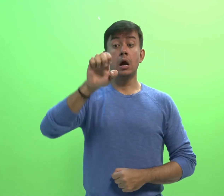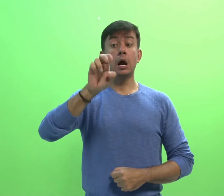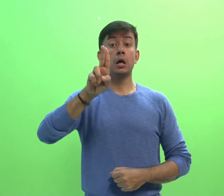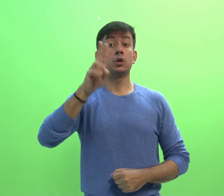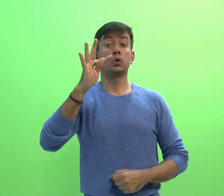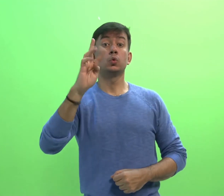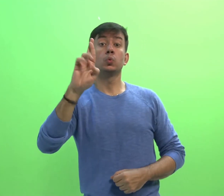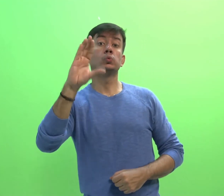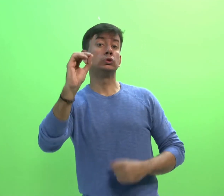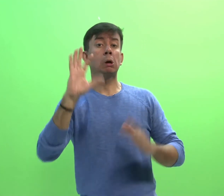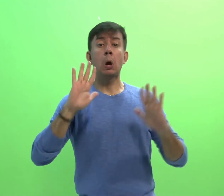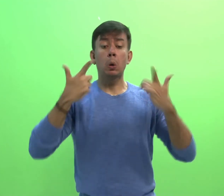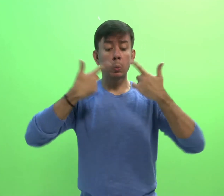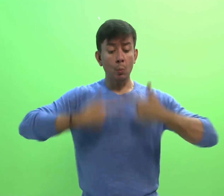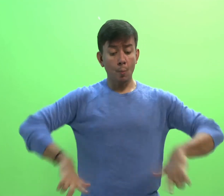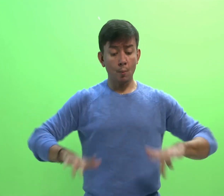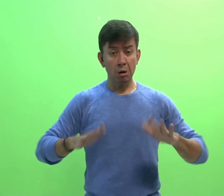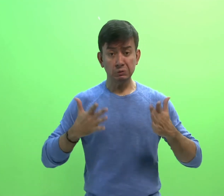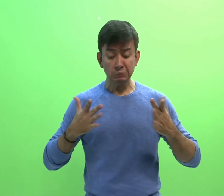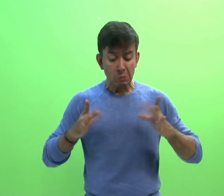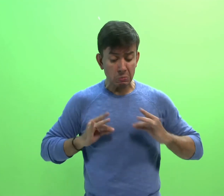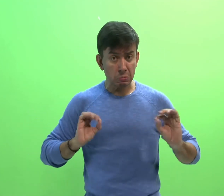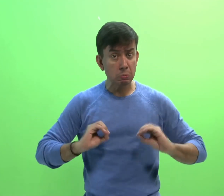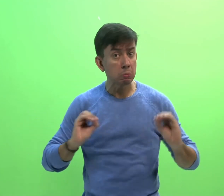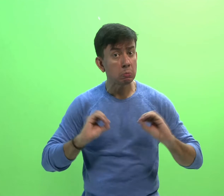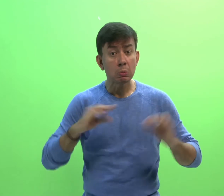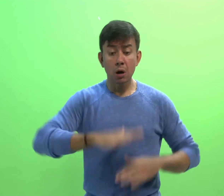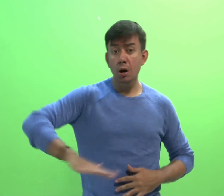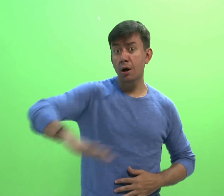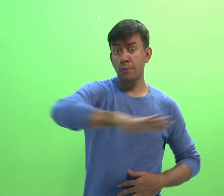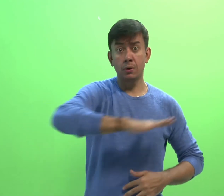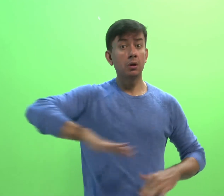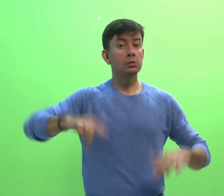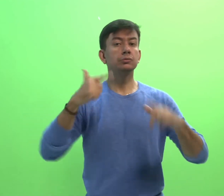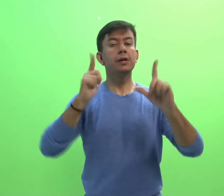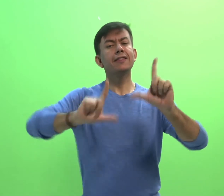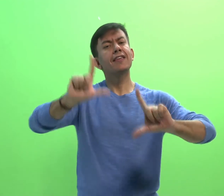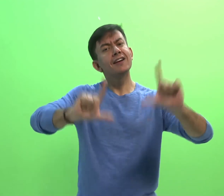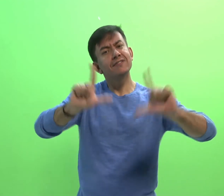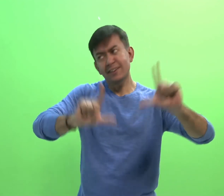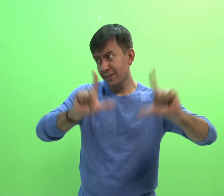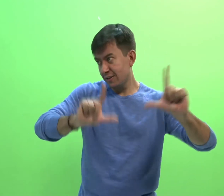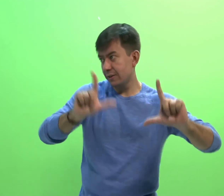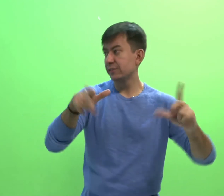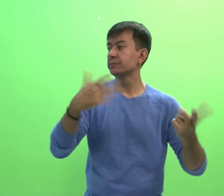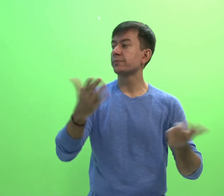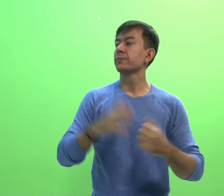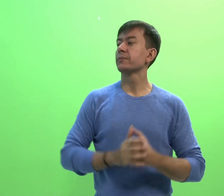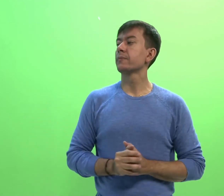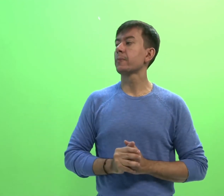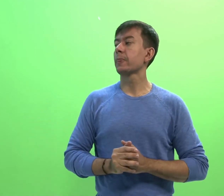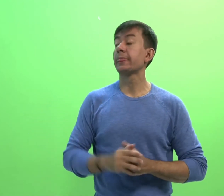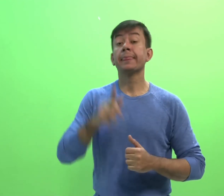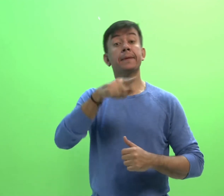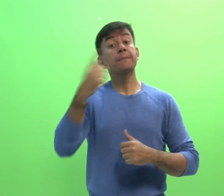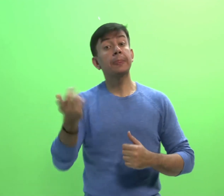em que nada vai tocar, nada vai ser utilizado, é o sinal para a televisão. Temos ainda o sinal para a